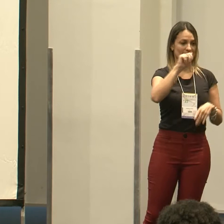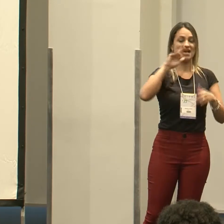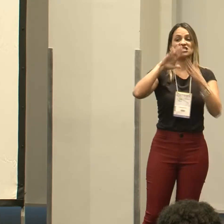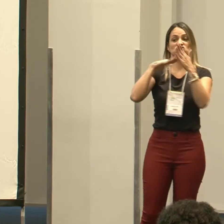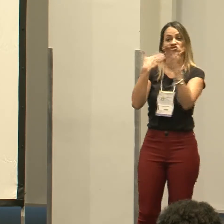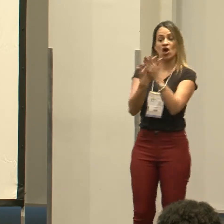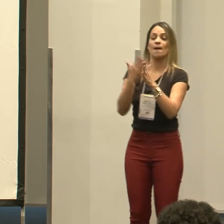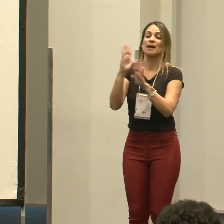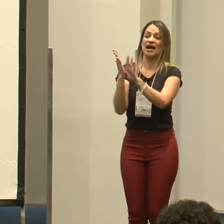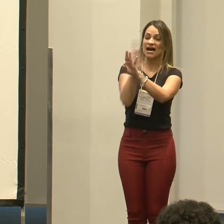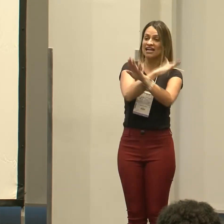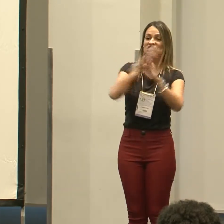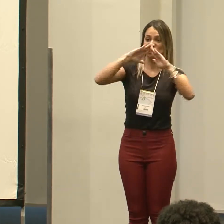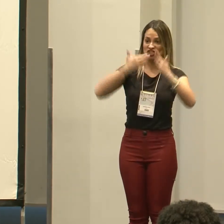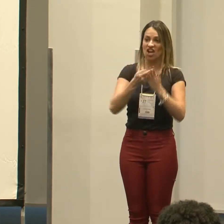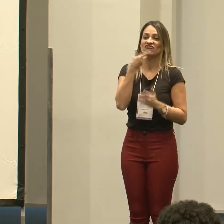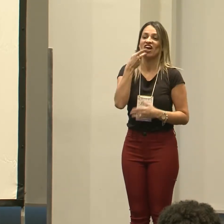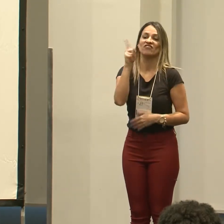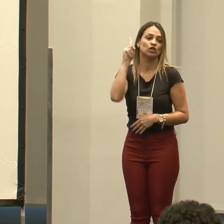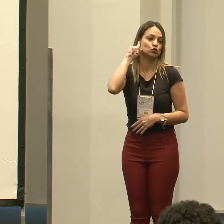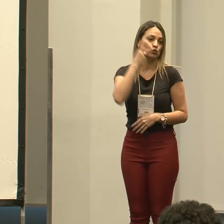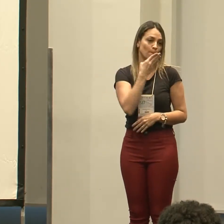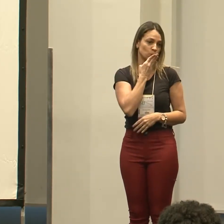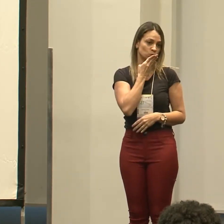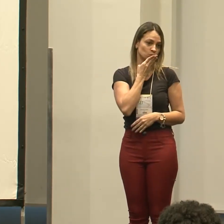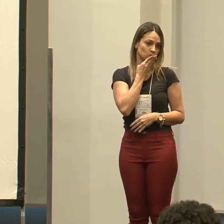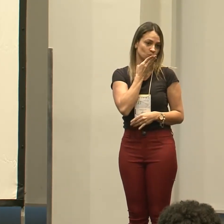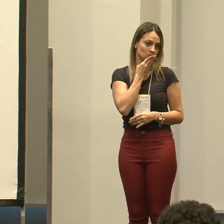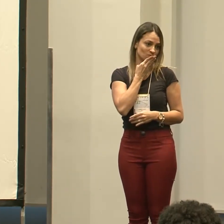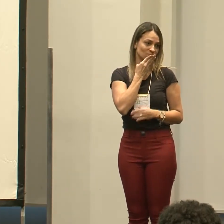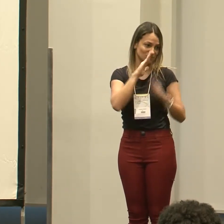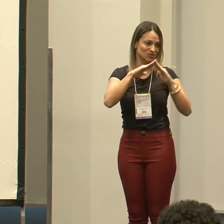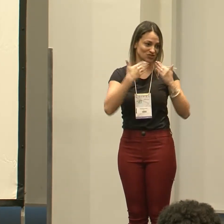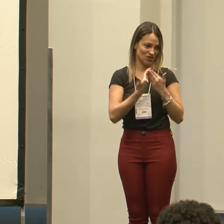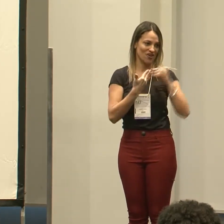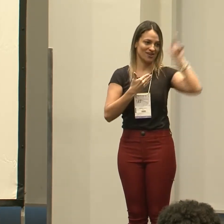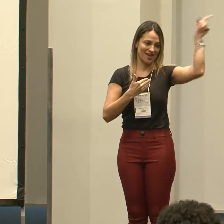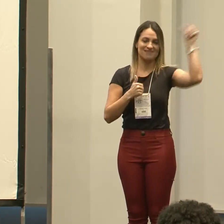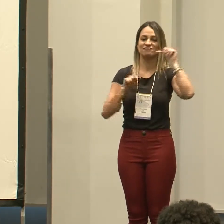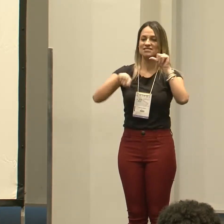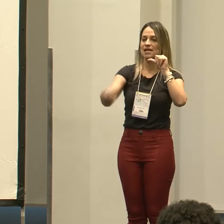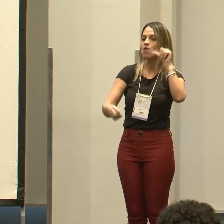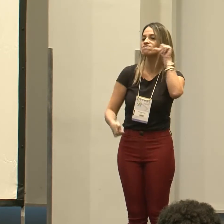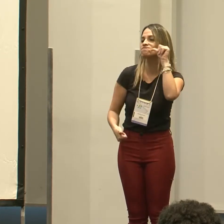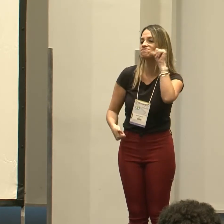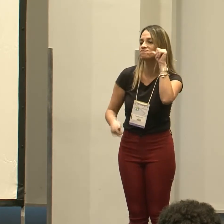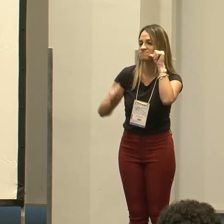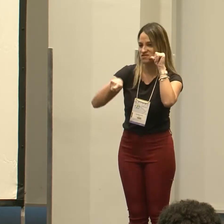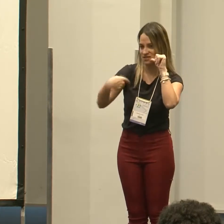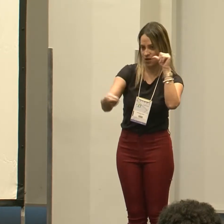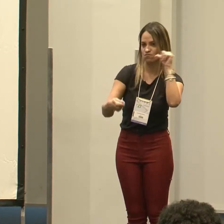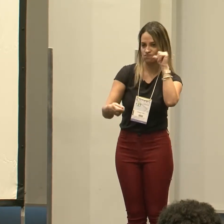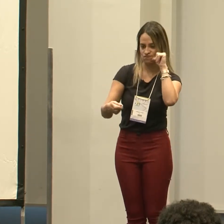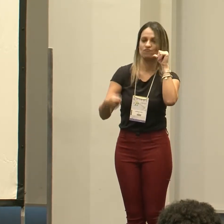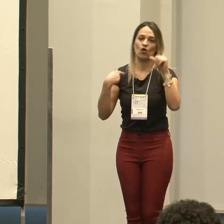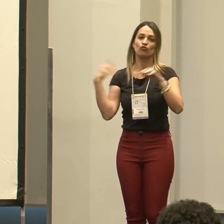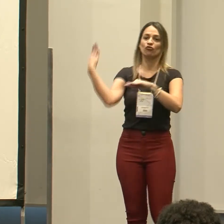em Paris, um instituto. A escola era conhecida como Instituto de Surdos Mudos em Paris, e esse é o sinal